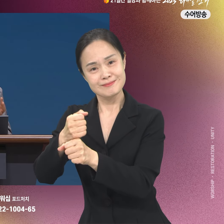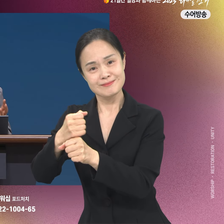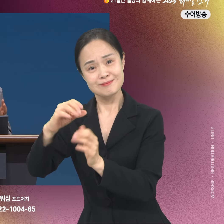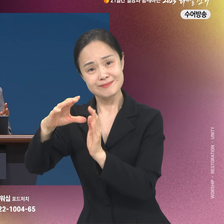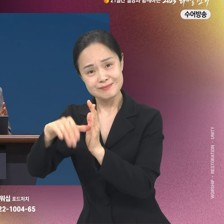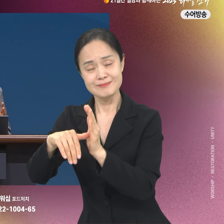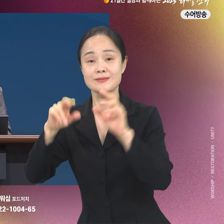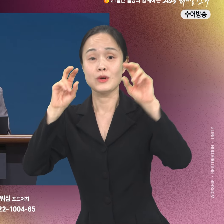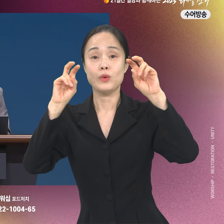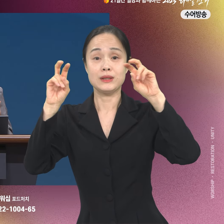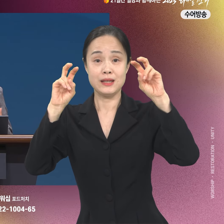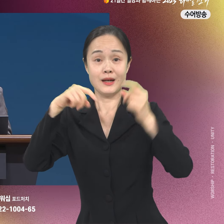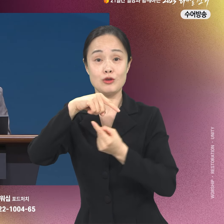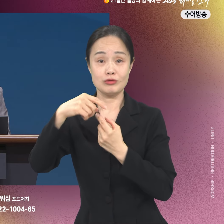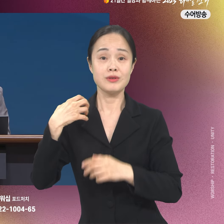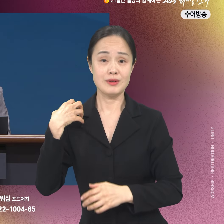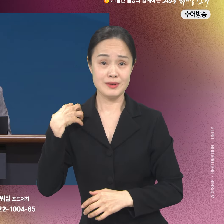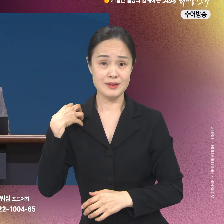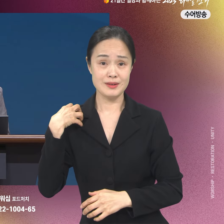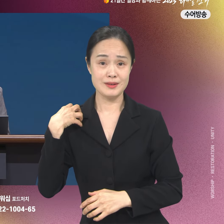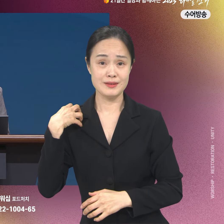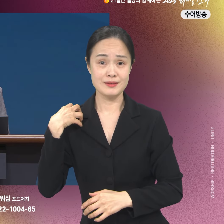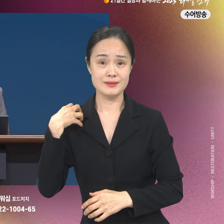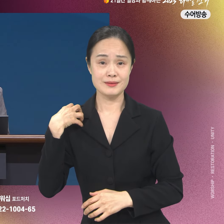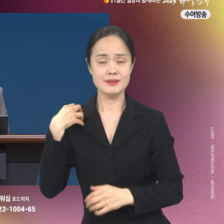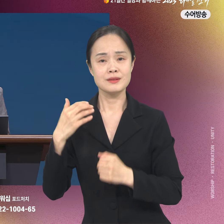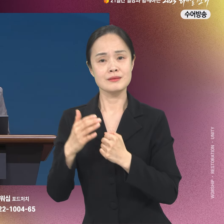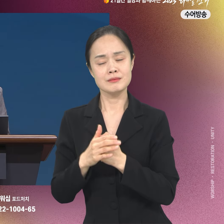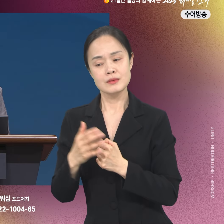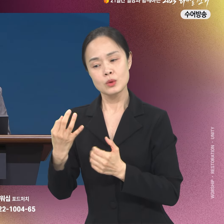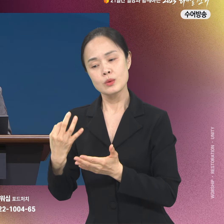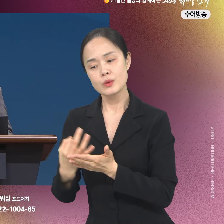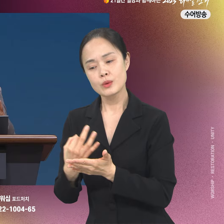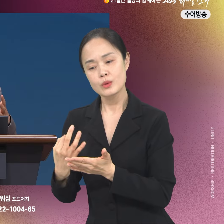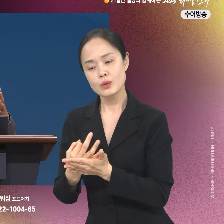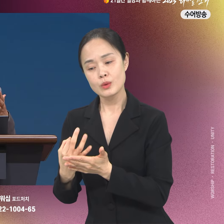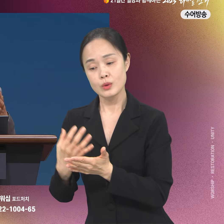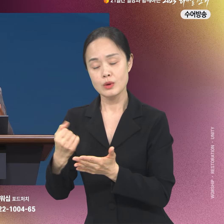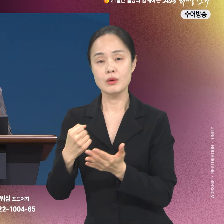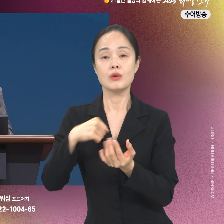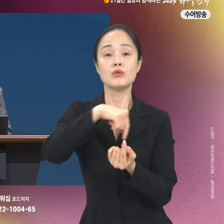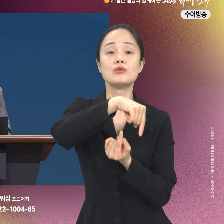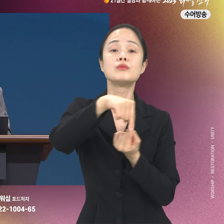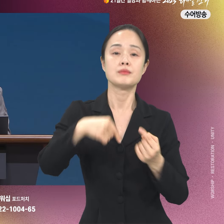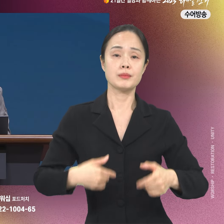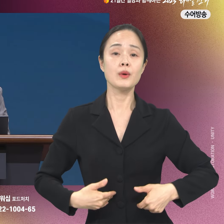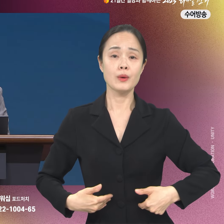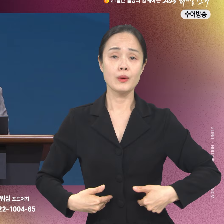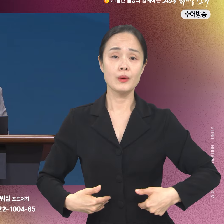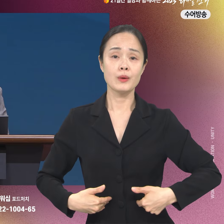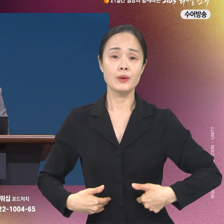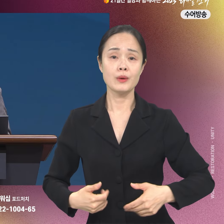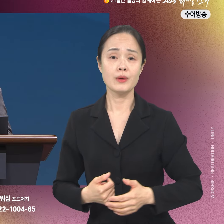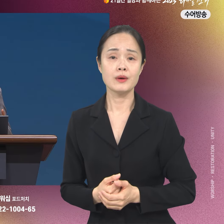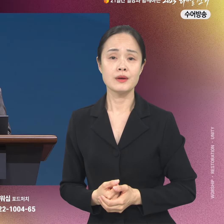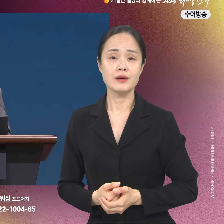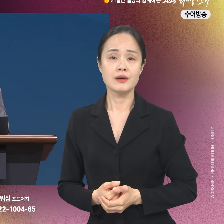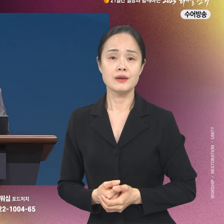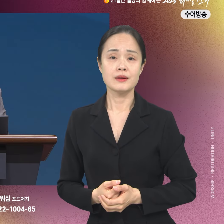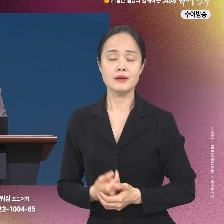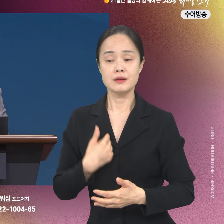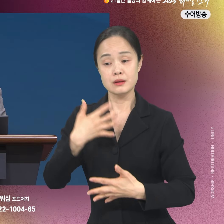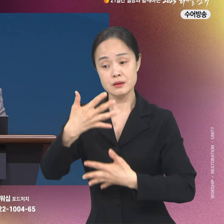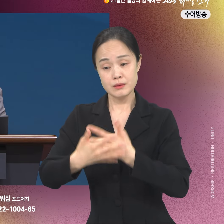때문에 사업적 전략 이런 게 어느 정도의 계산 속에 있었는데요. 이 고난을 계속 겪으면서